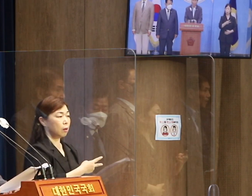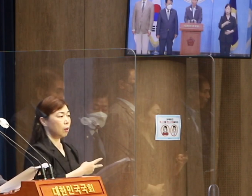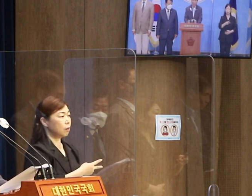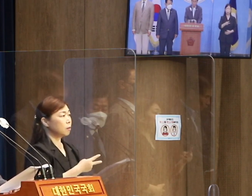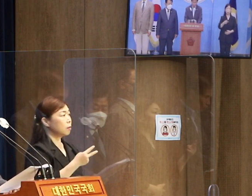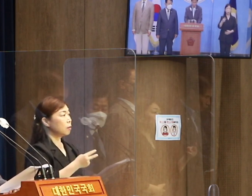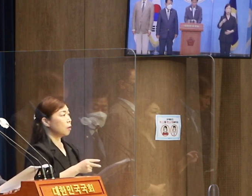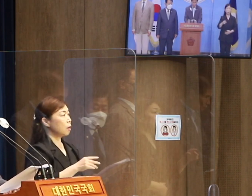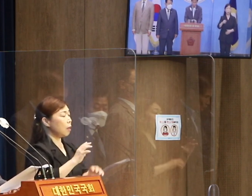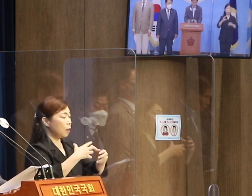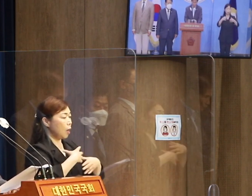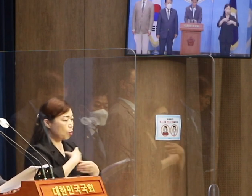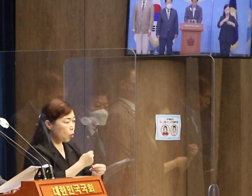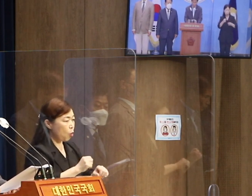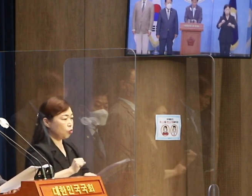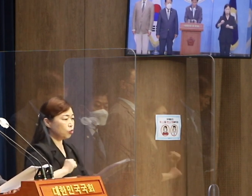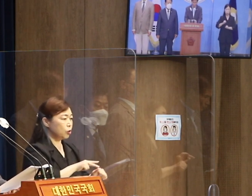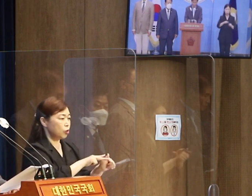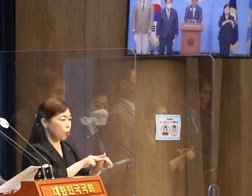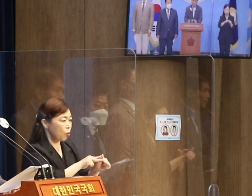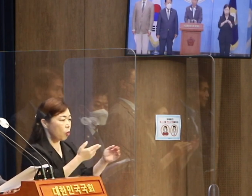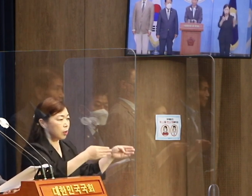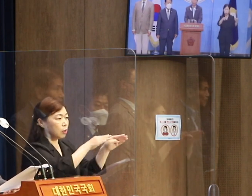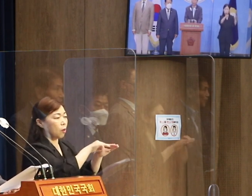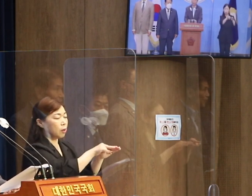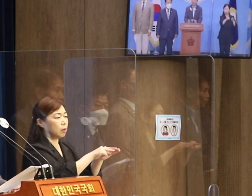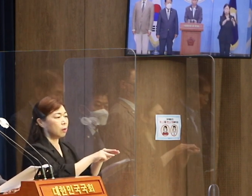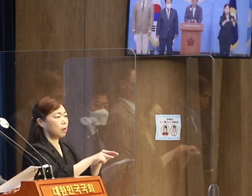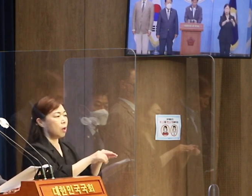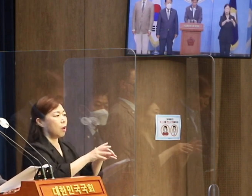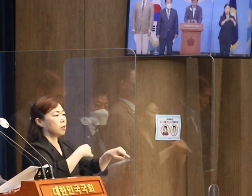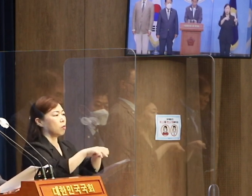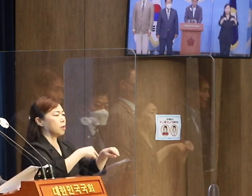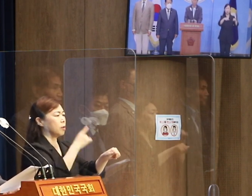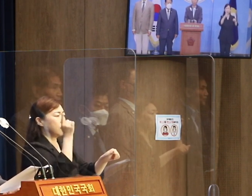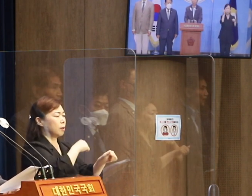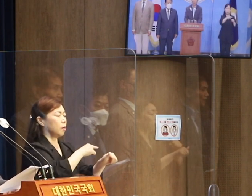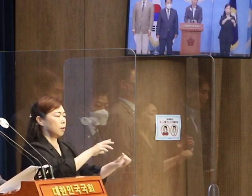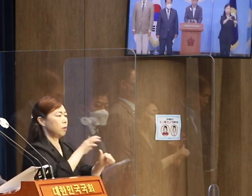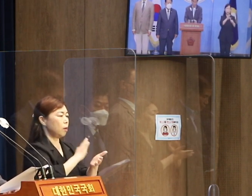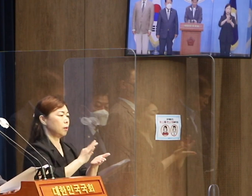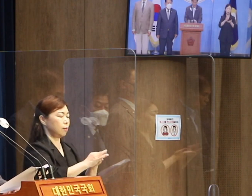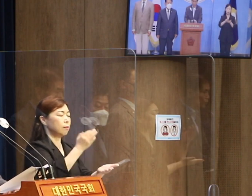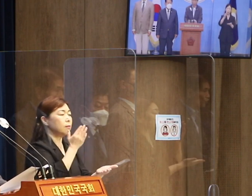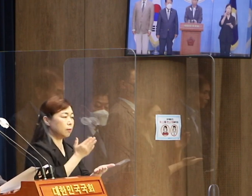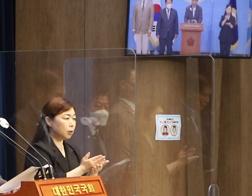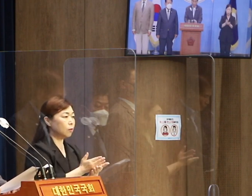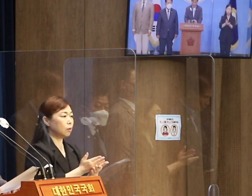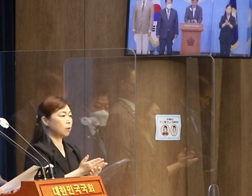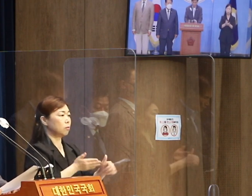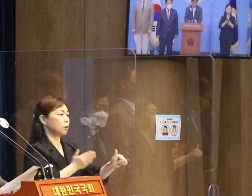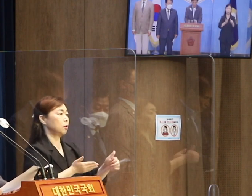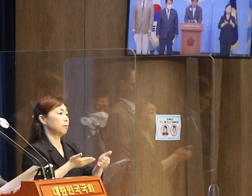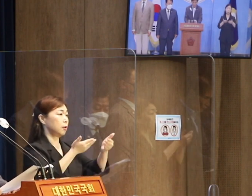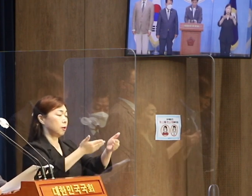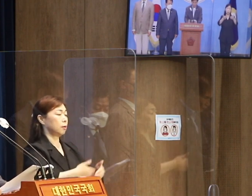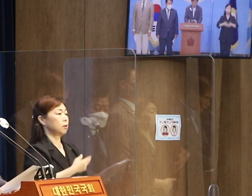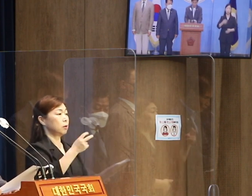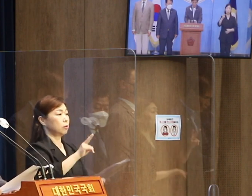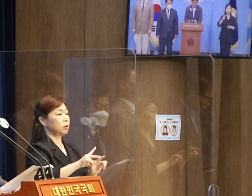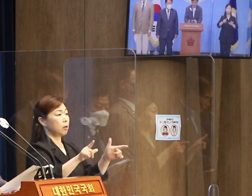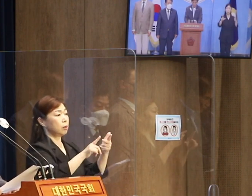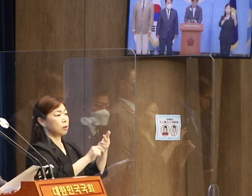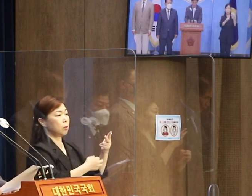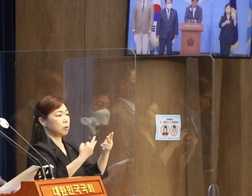이상 안보와 군, 정보기관 등을 정쟁의 도구로 삼지 않기를 촉구합니다.